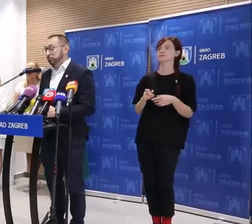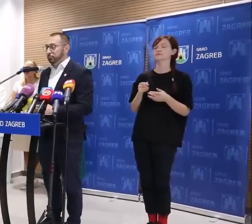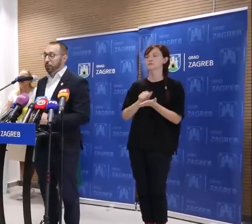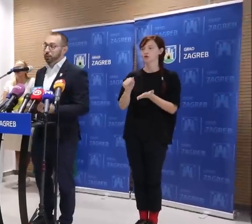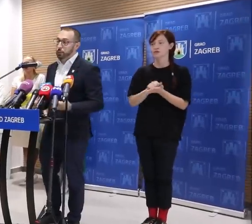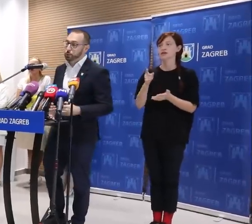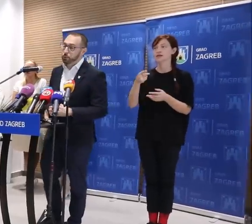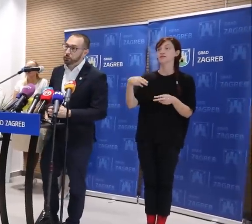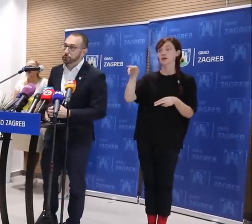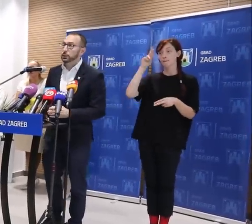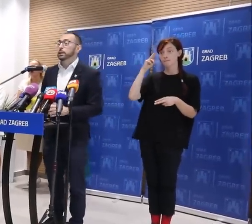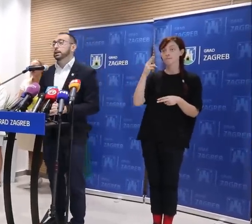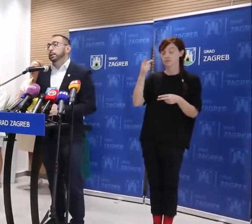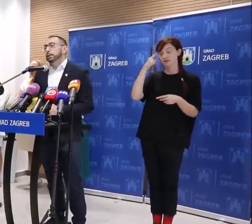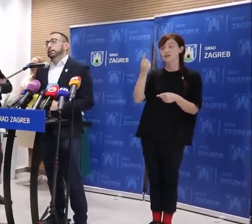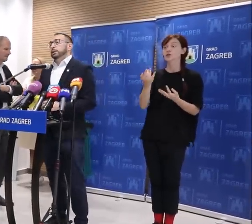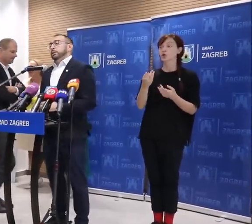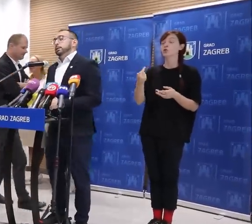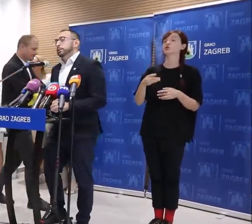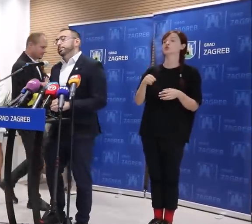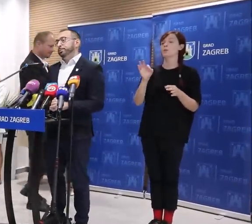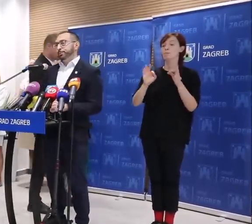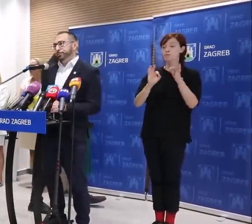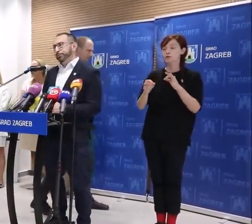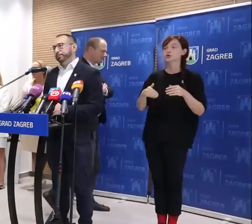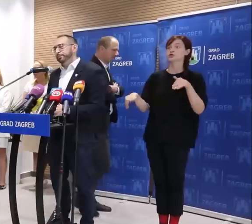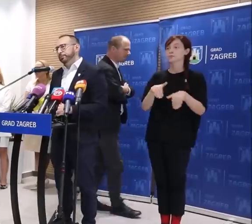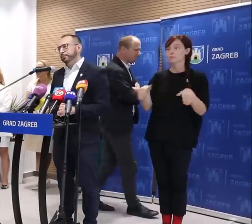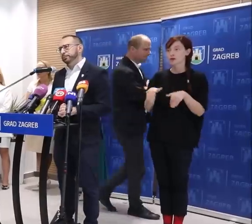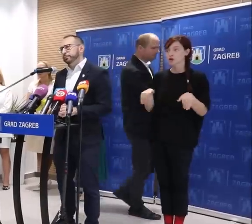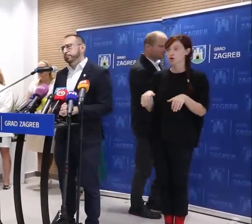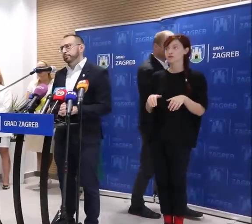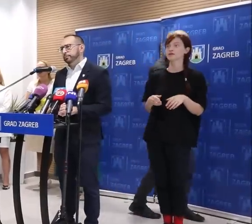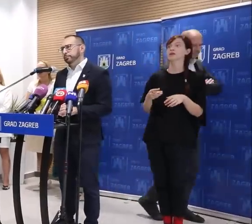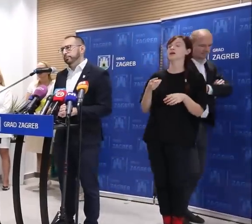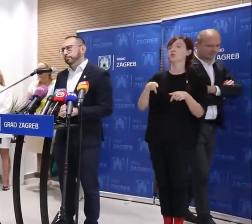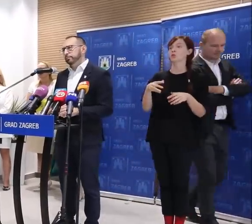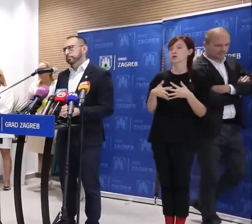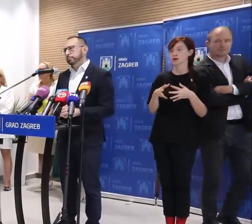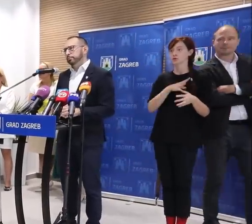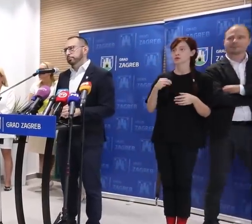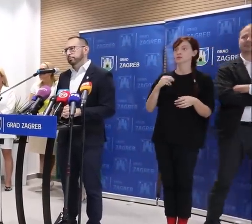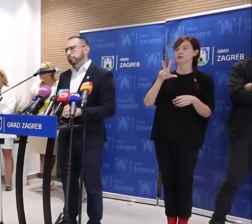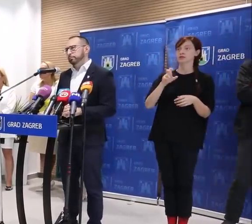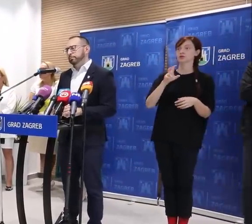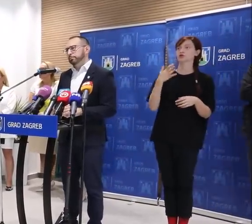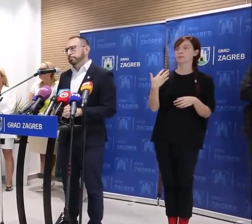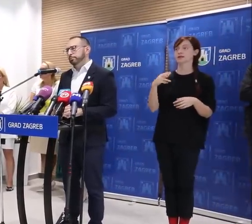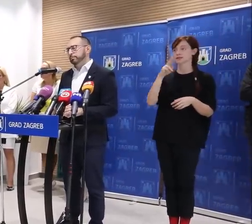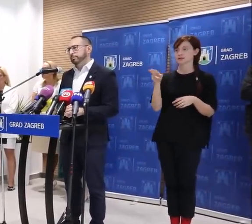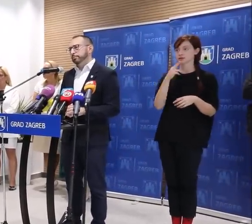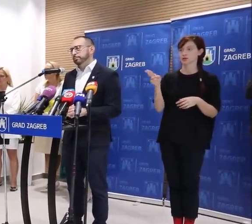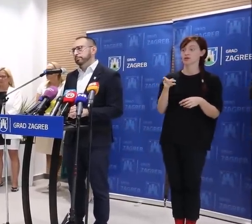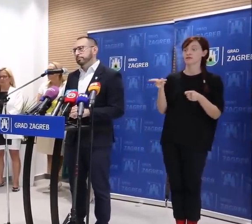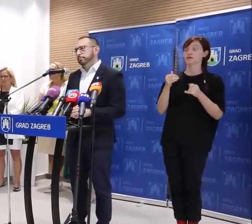Da li ste upoznati kolike su prosječne mirovine u gradu Zagrebu između 300 i 350 eura? A spominjete cijenu u ovom staračkom domu